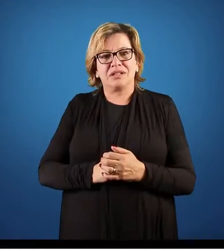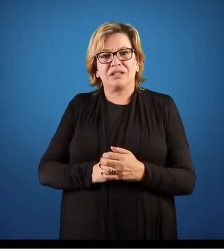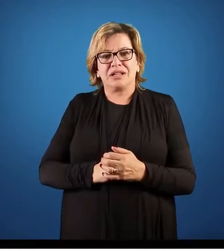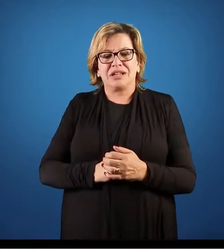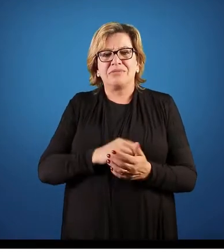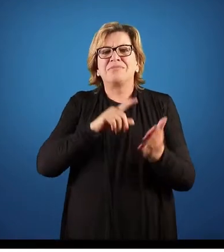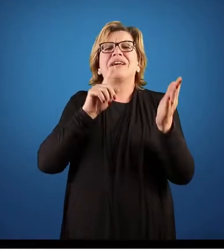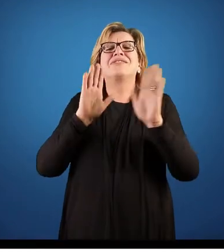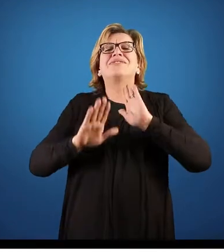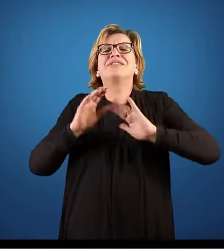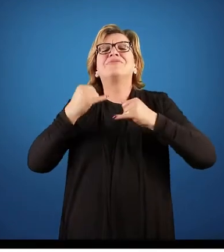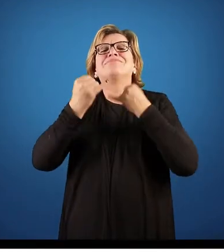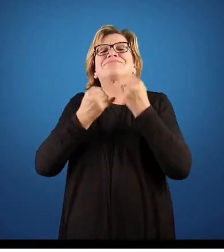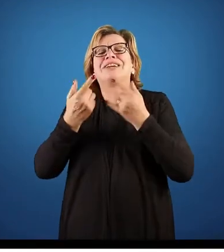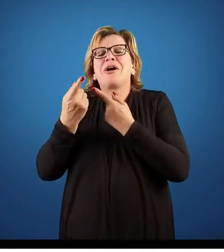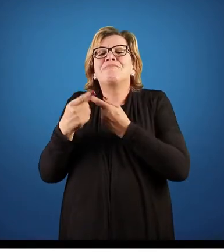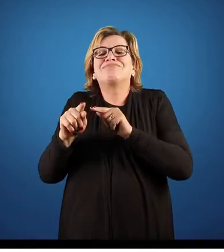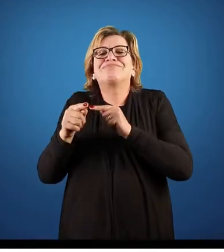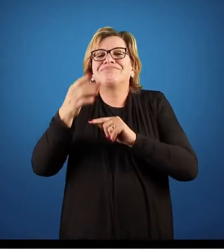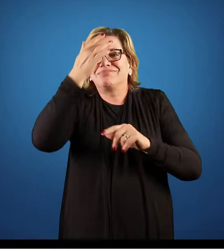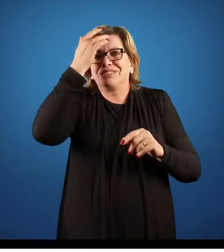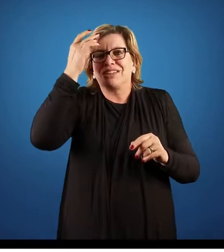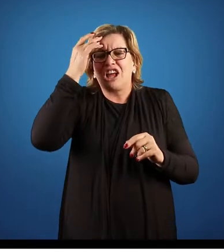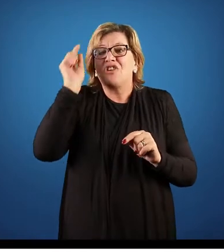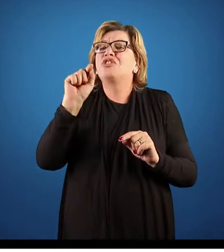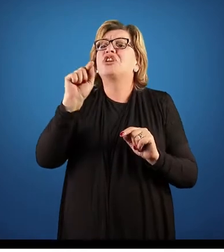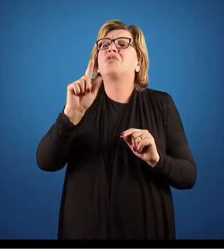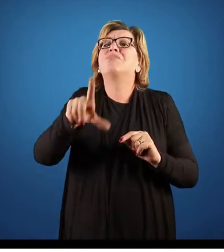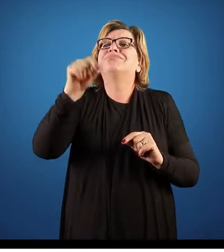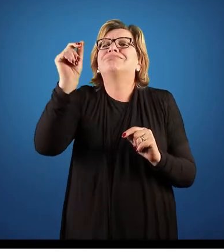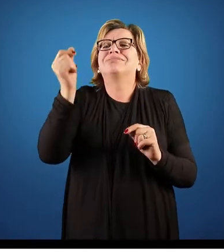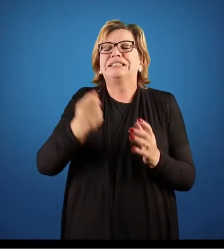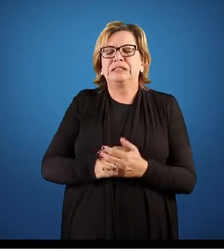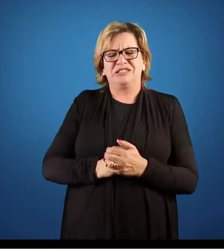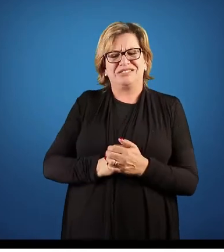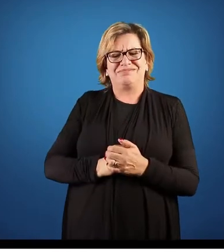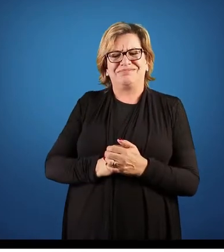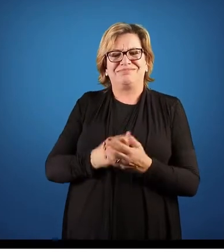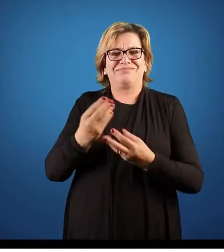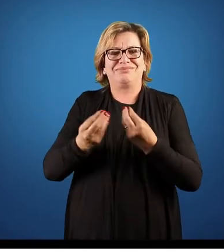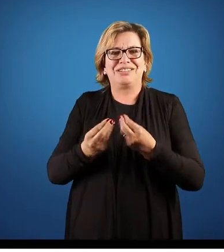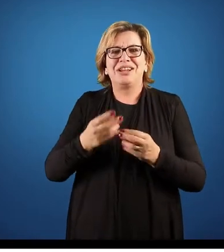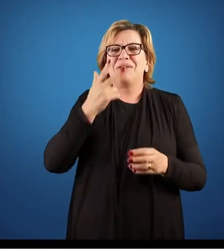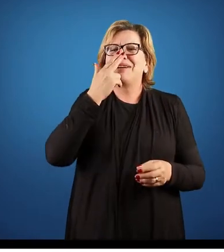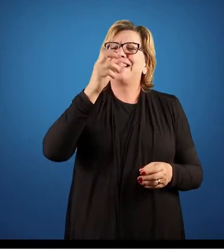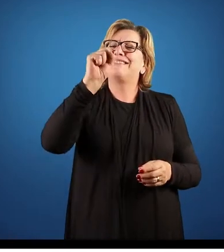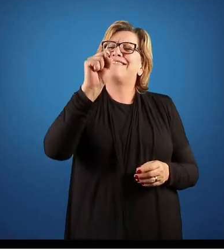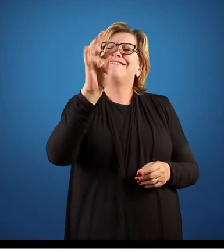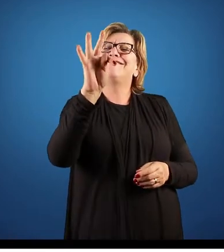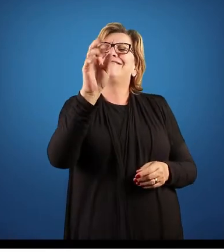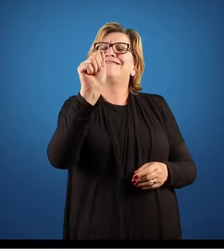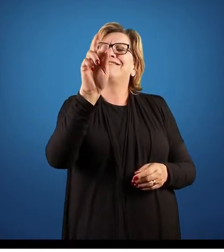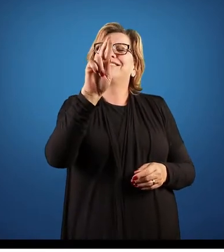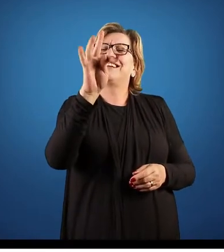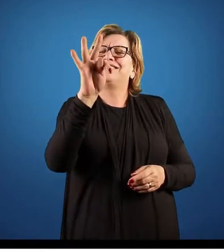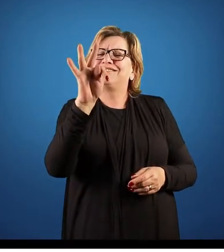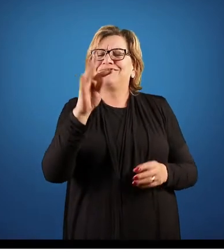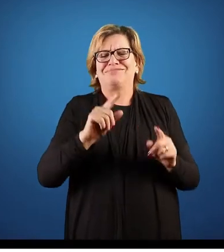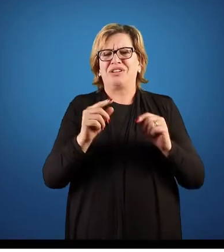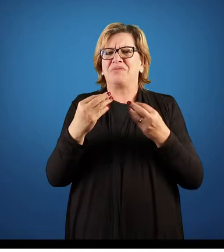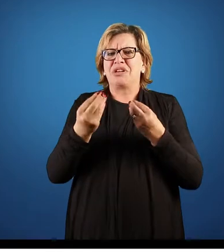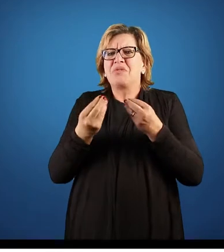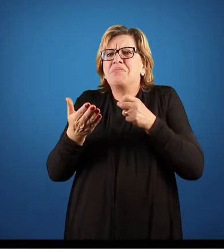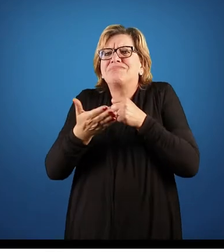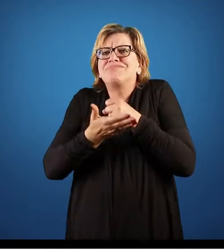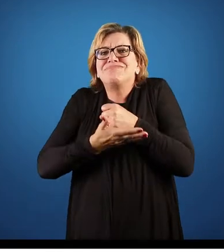decidiu isso ato de um de um estatuto de uma neo estar toma idéia é que eu acabei decidindo dessa forma mas